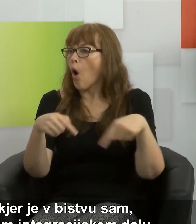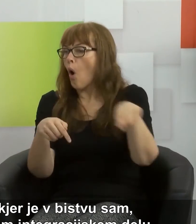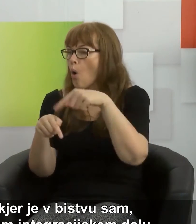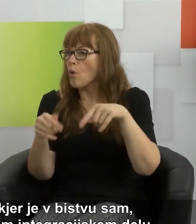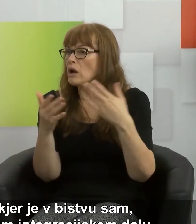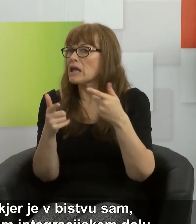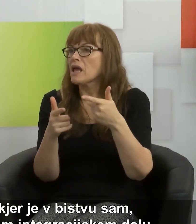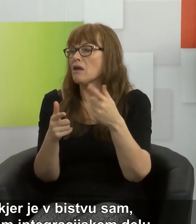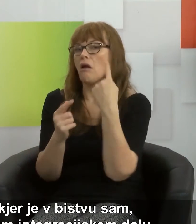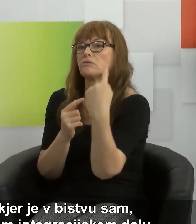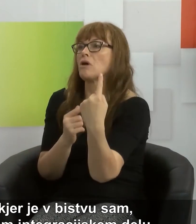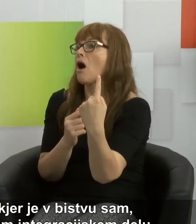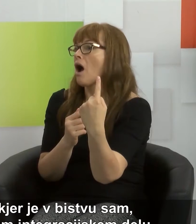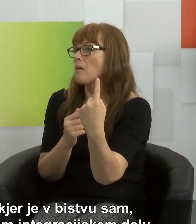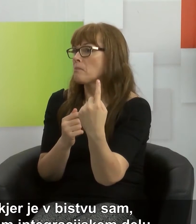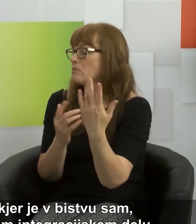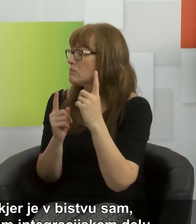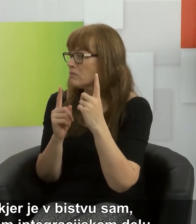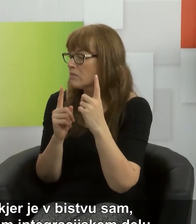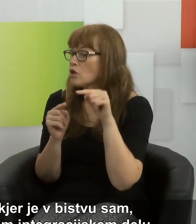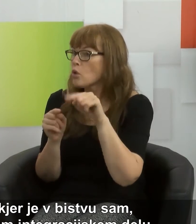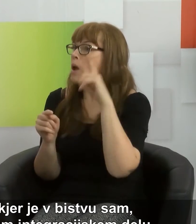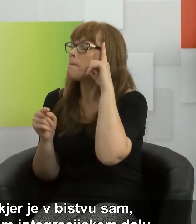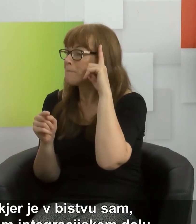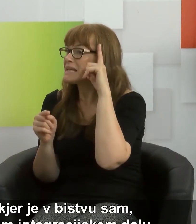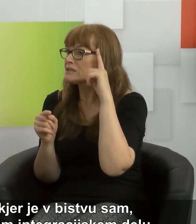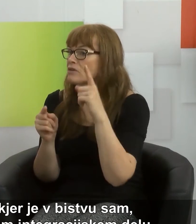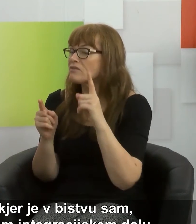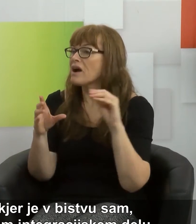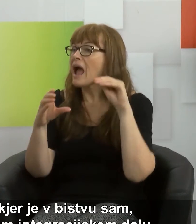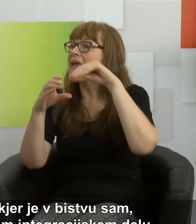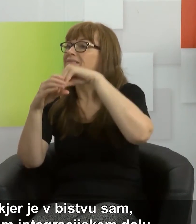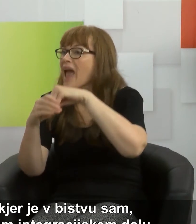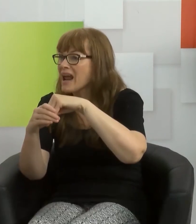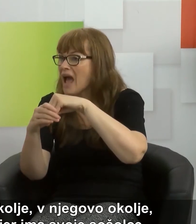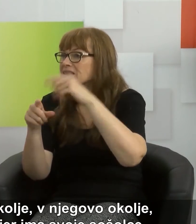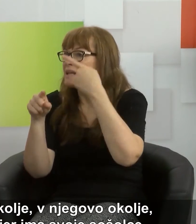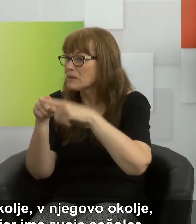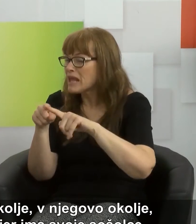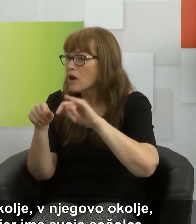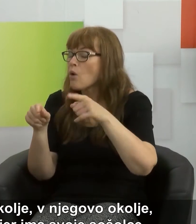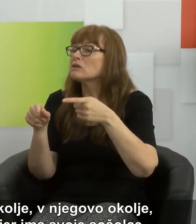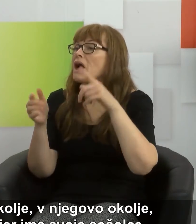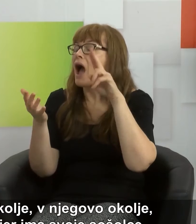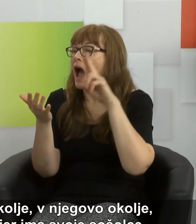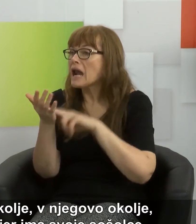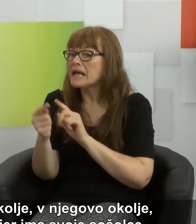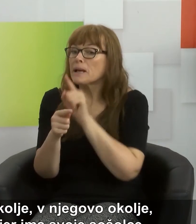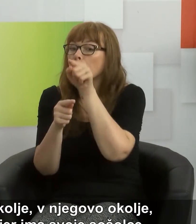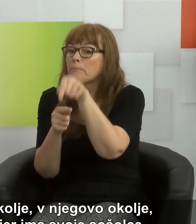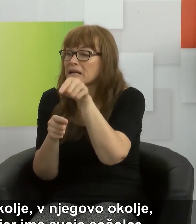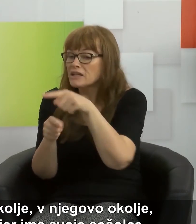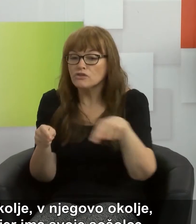kjer je v bistvu sam. In to je tisto bistveno v tem integracijskem delu, da dejansko prihajaš v